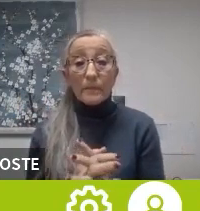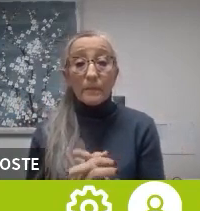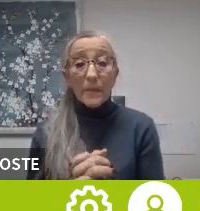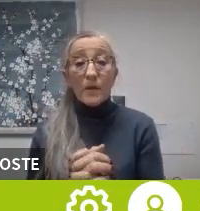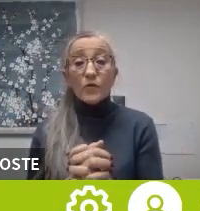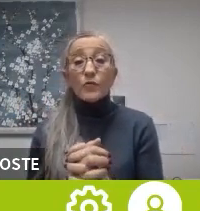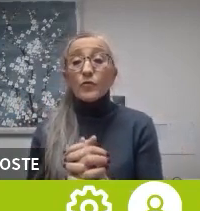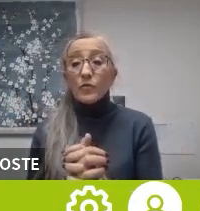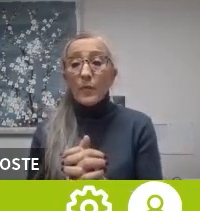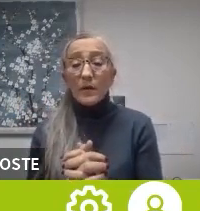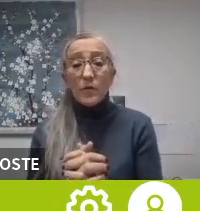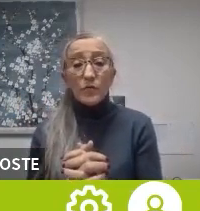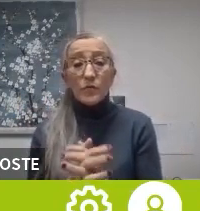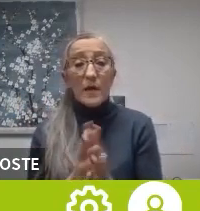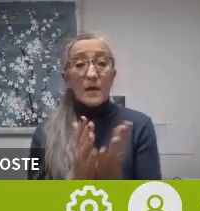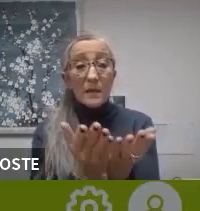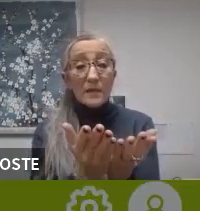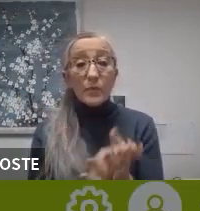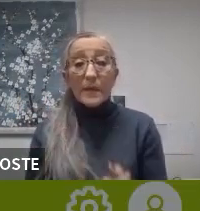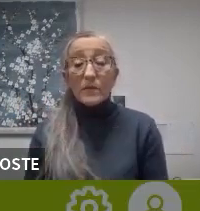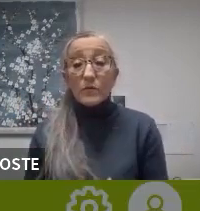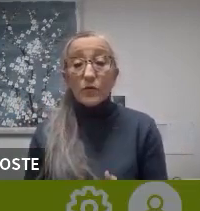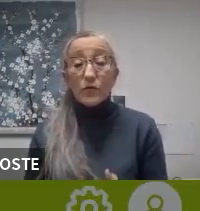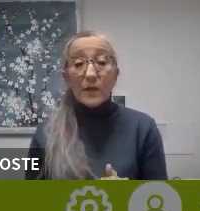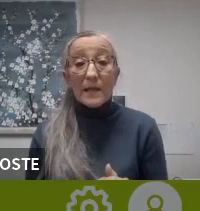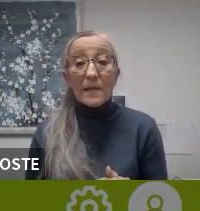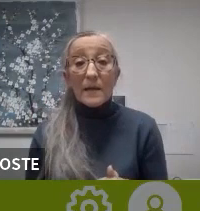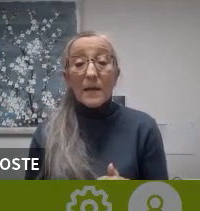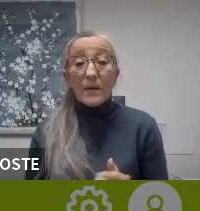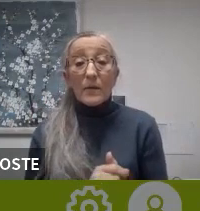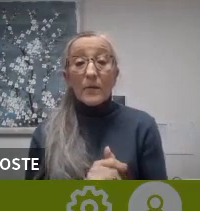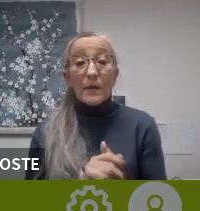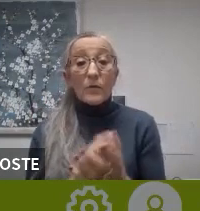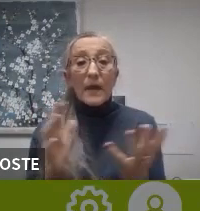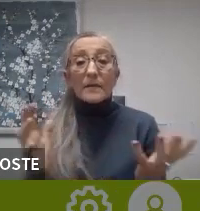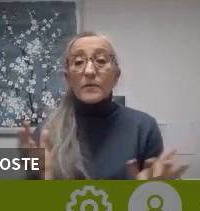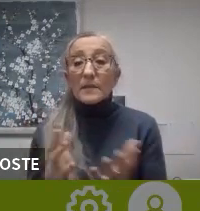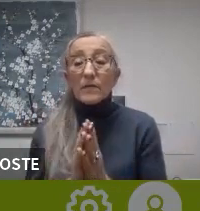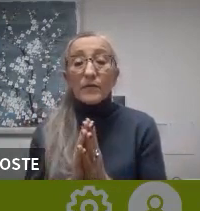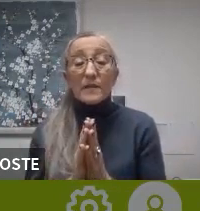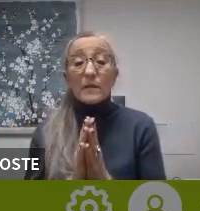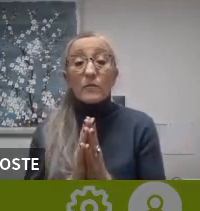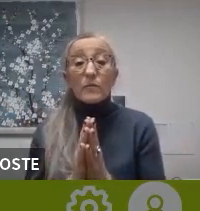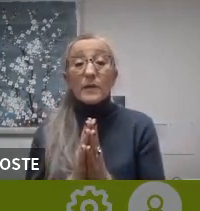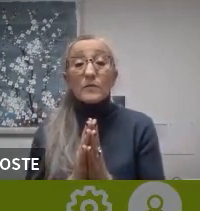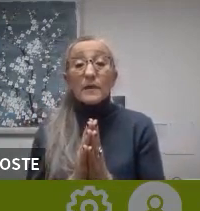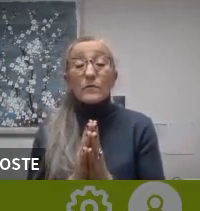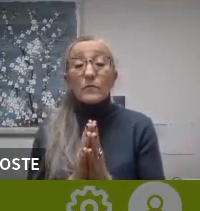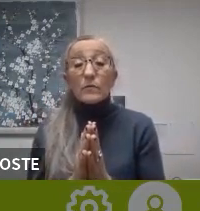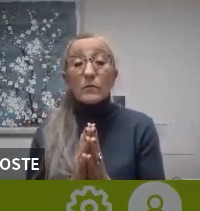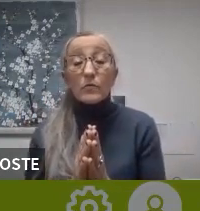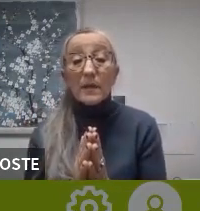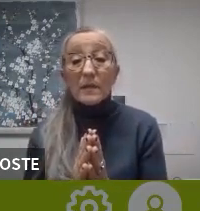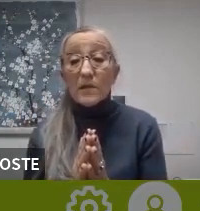que ce sont nos collaborateurs sourds qui sont présents sur toute la ligne. Et on a associé, en fait, c'est le